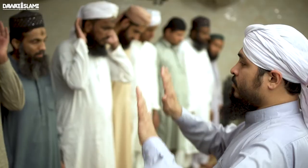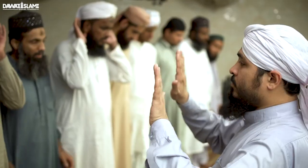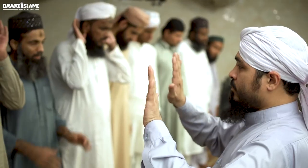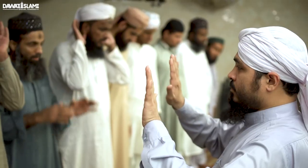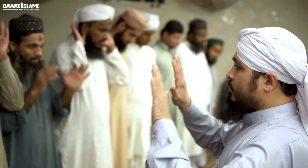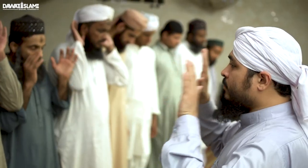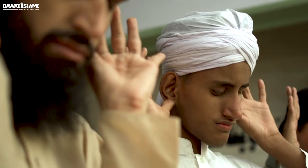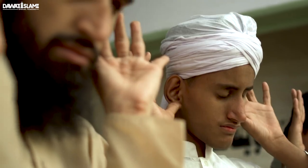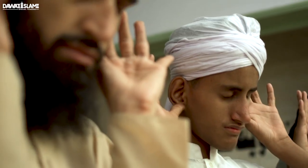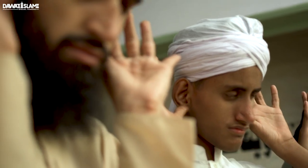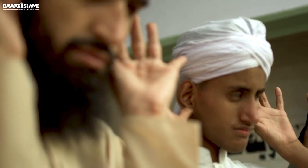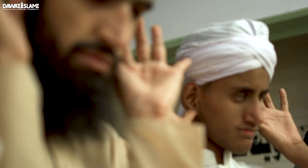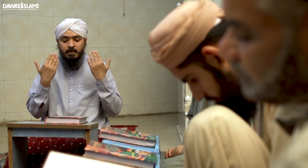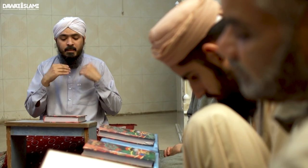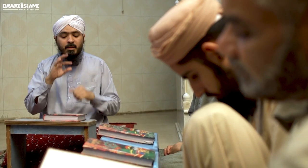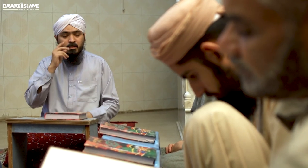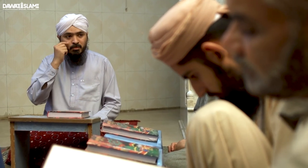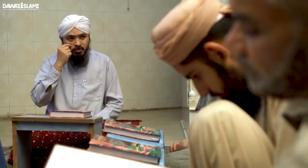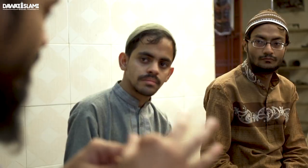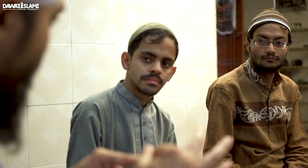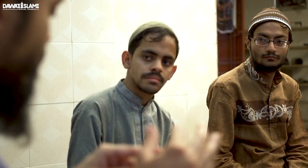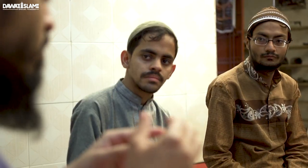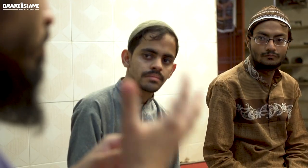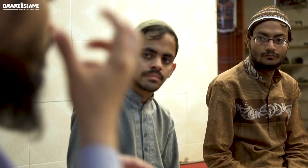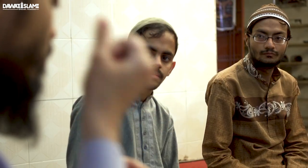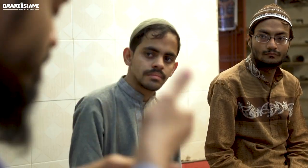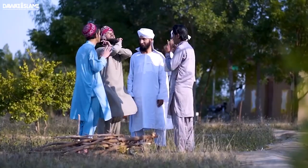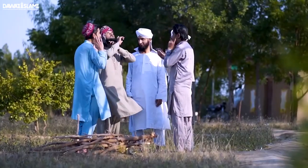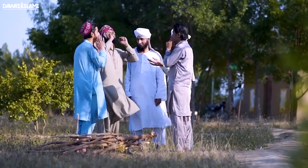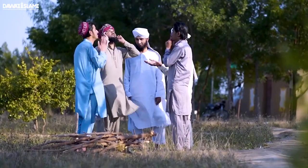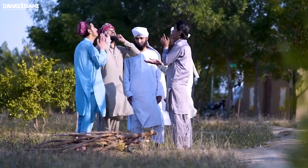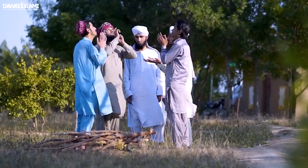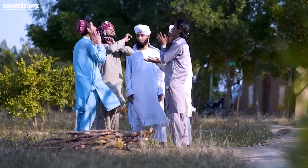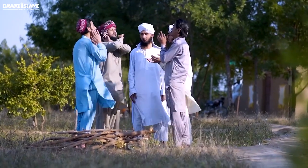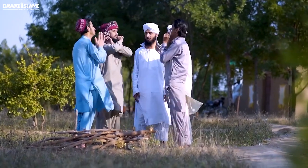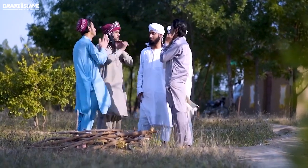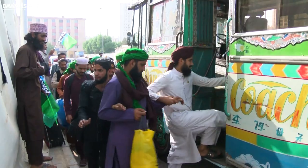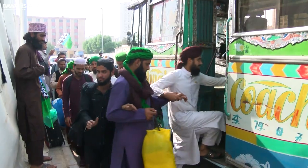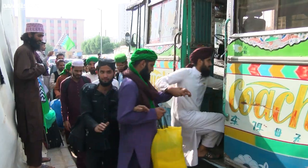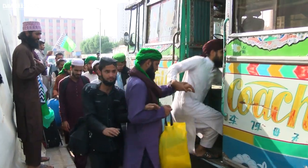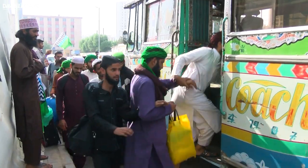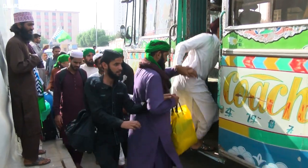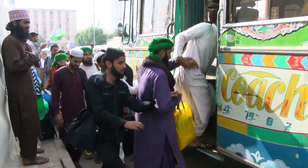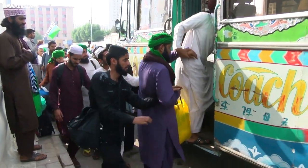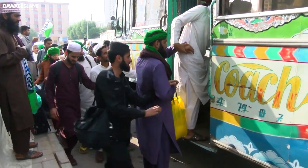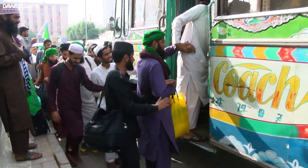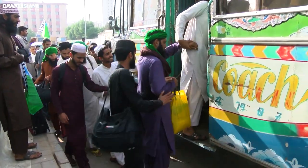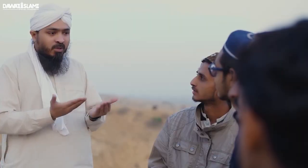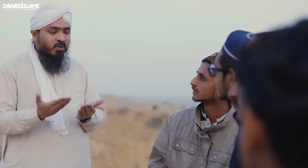اجتماعات تربیتی کورسز مدرسط المدینہ بالغان یوم تاتیل اعتقاف اور مدنی کافلوں کے ذریعے